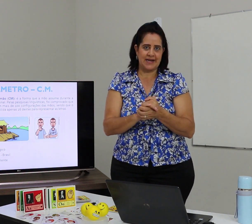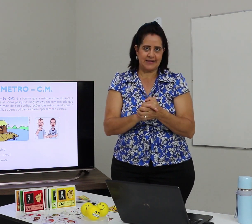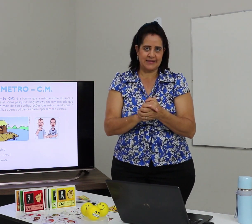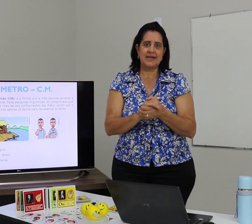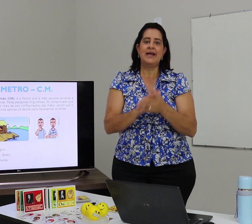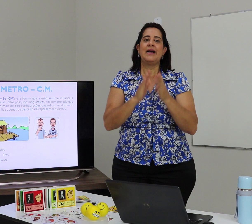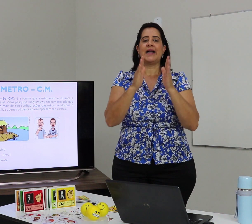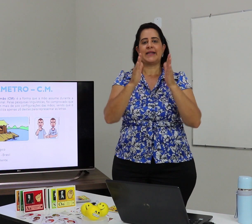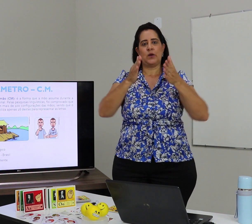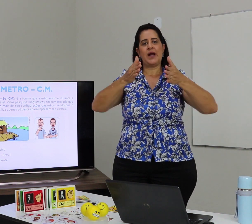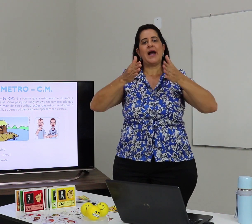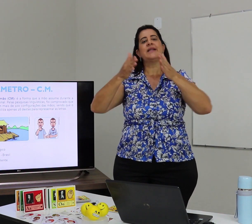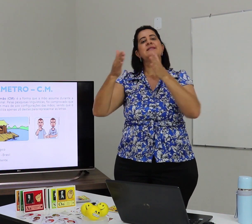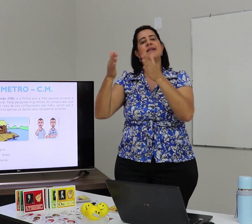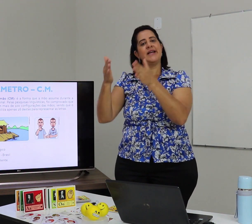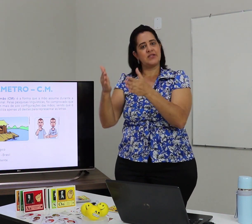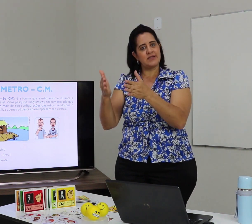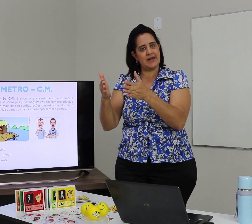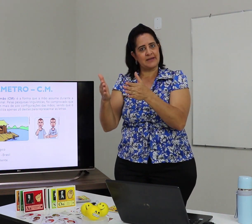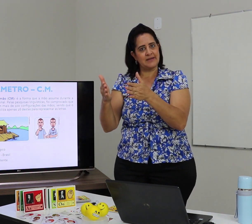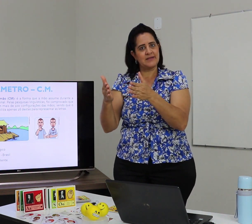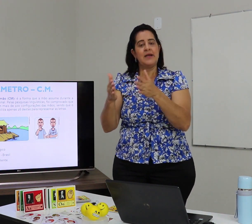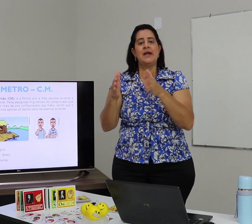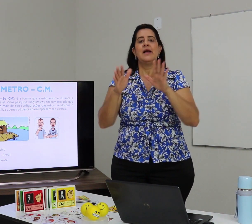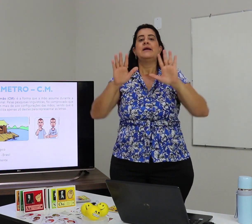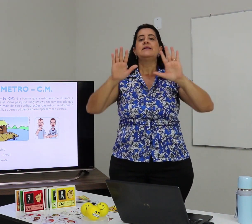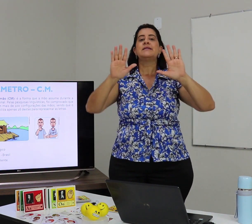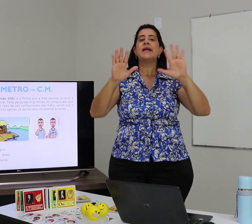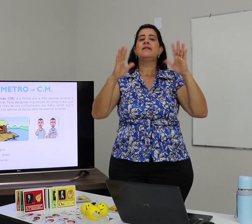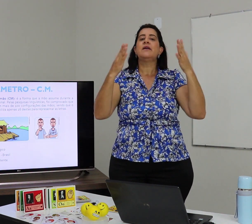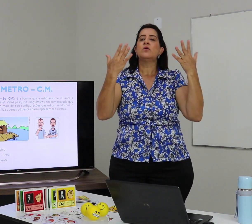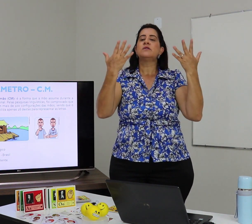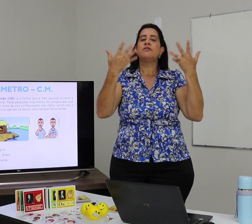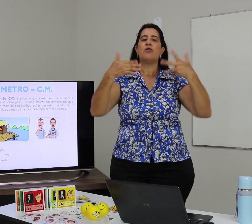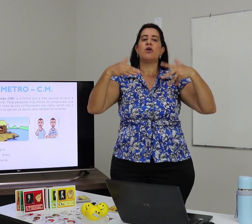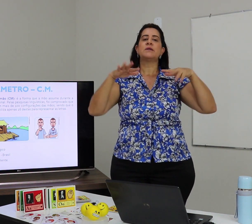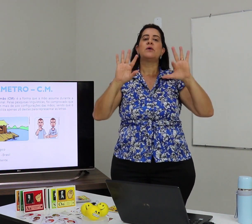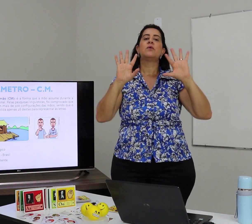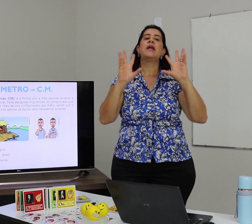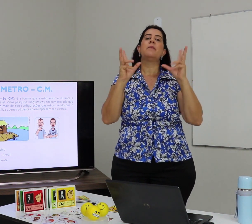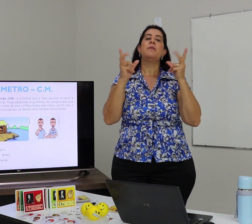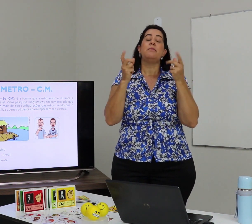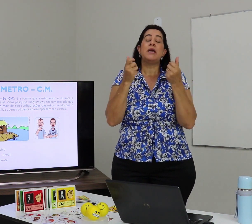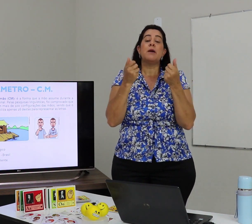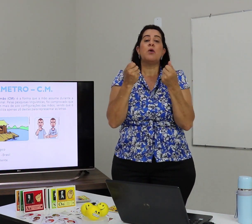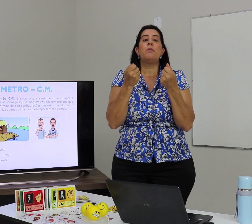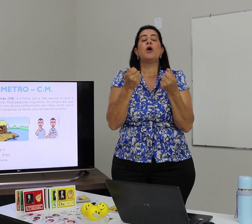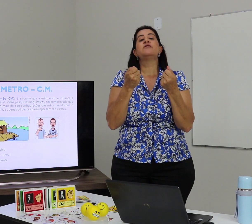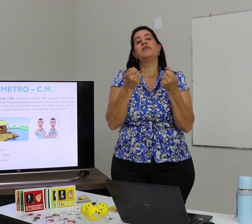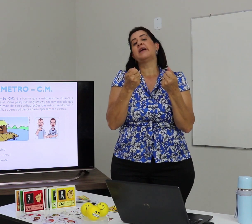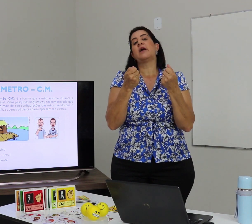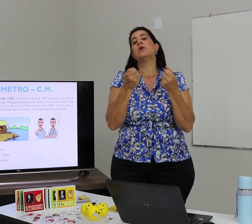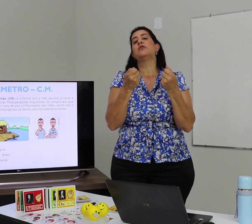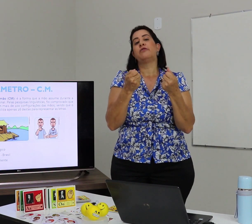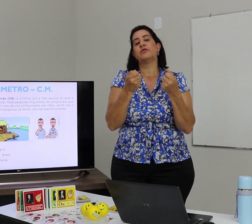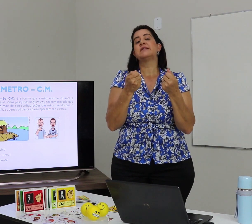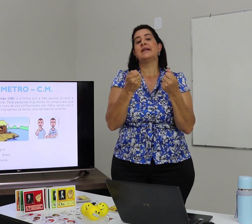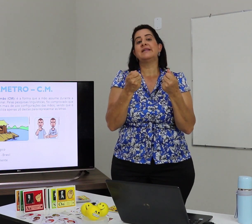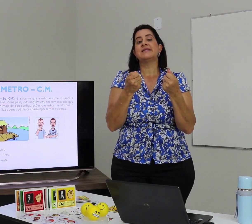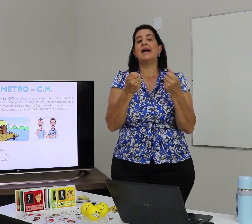cadastradas, catalogadas e registradas. 111 formas com que minha mão pode ficar quando eu for